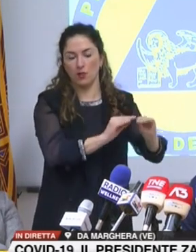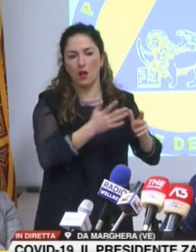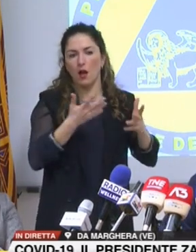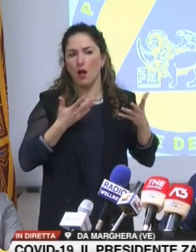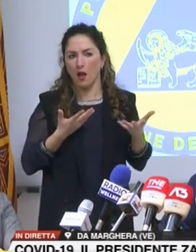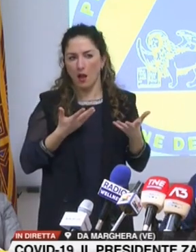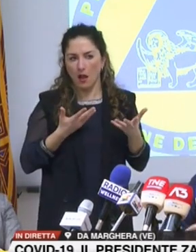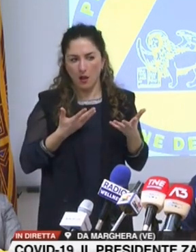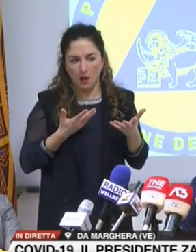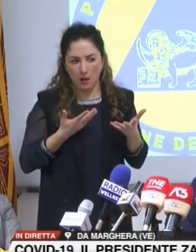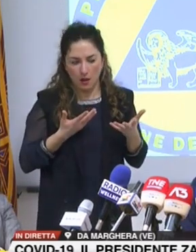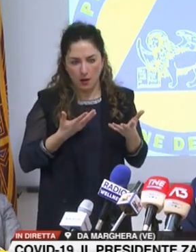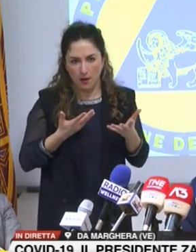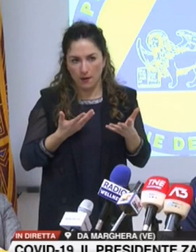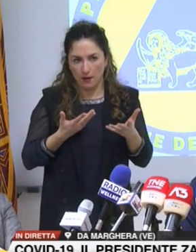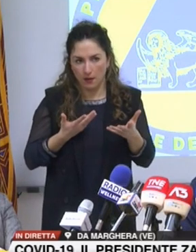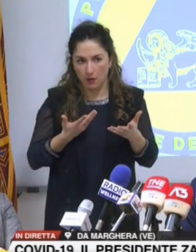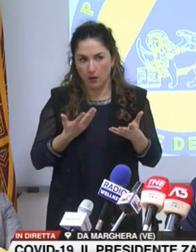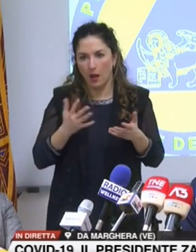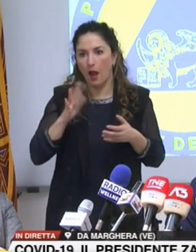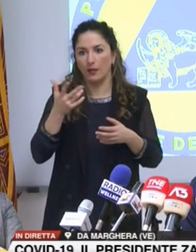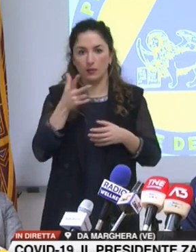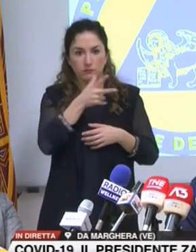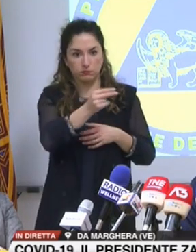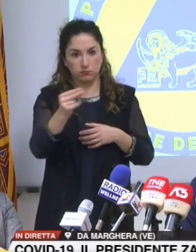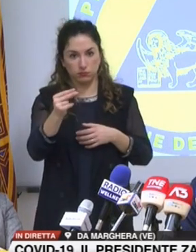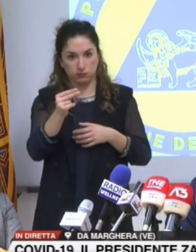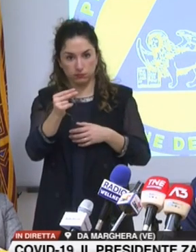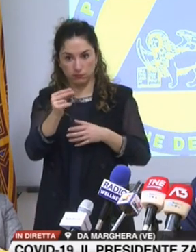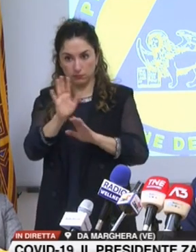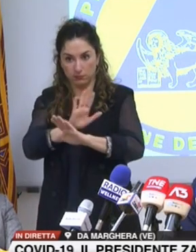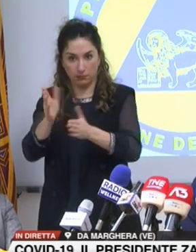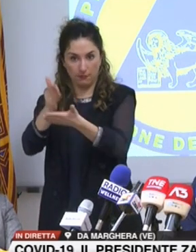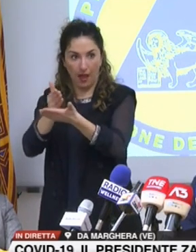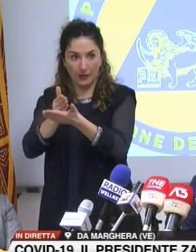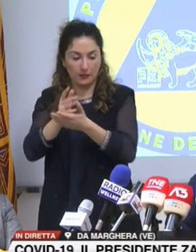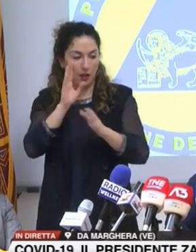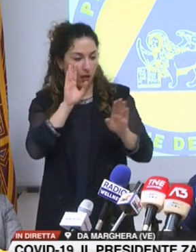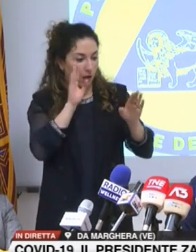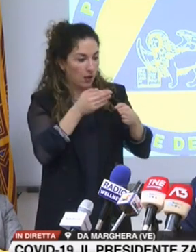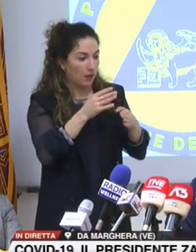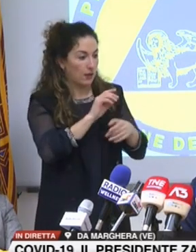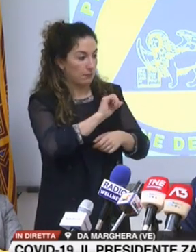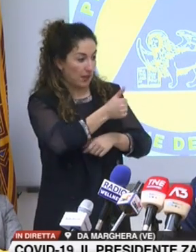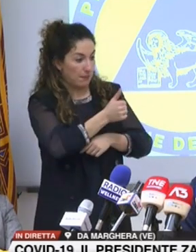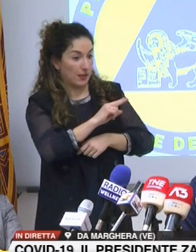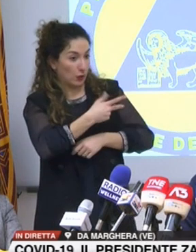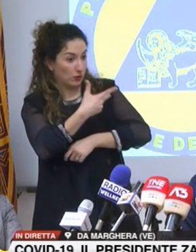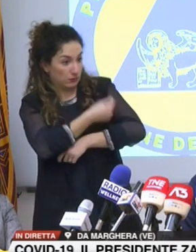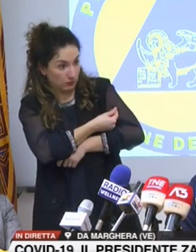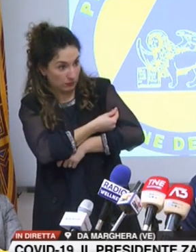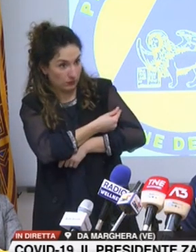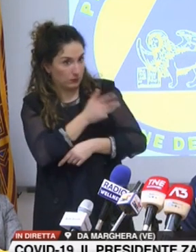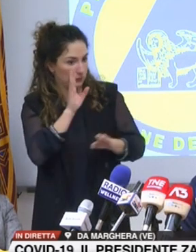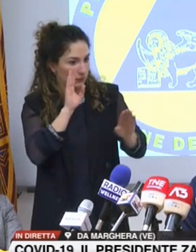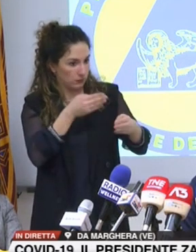con aprire a nuove somministrazioni, nuove dosi, e concentrarci esclusivamente sul chiudere le vaccinazioni già aperte. Quello